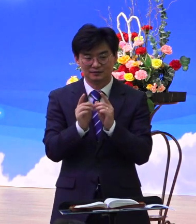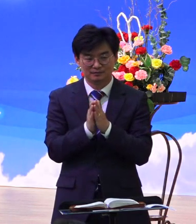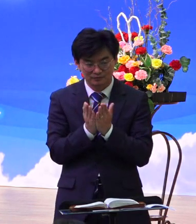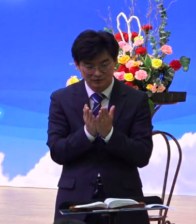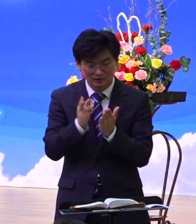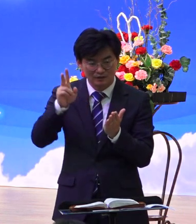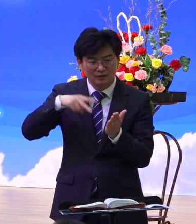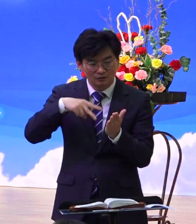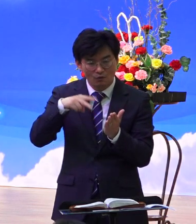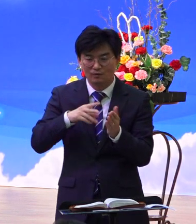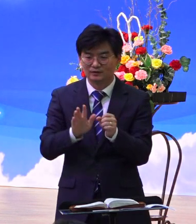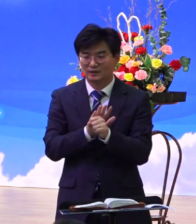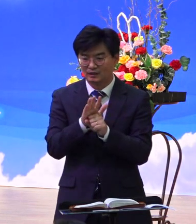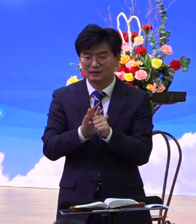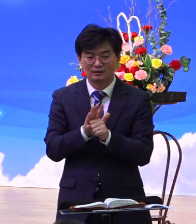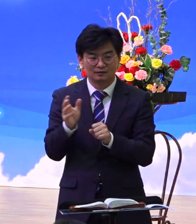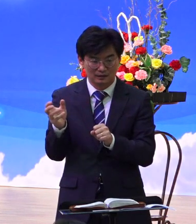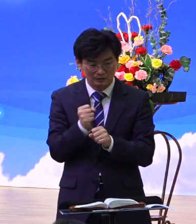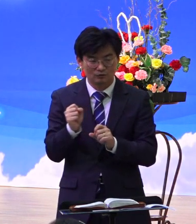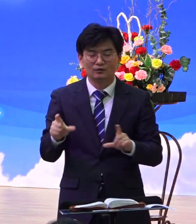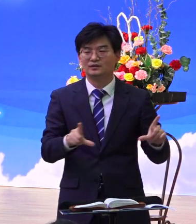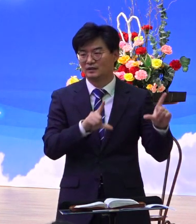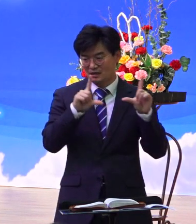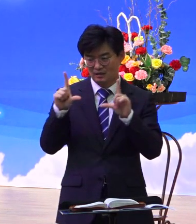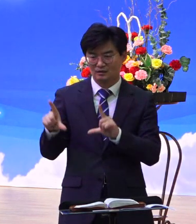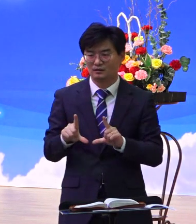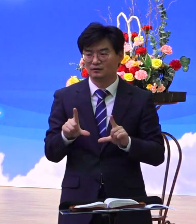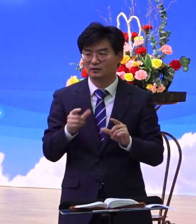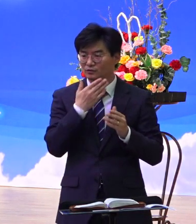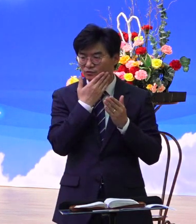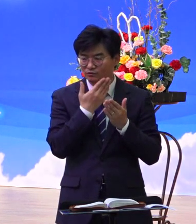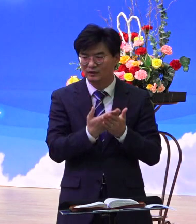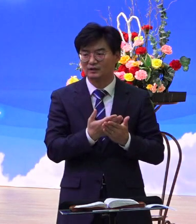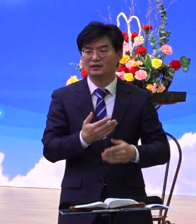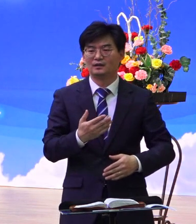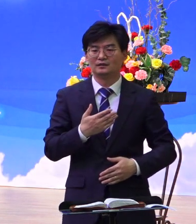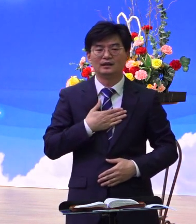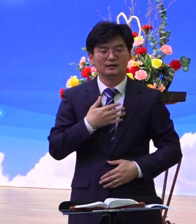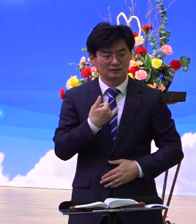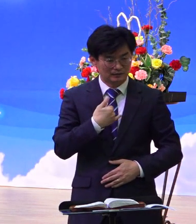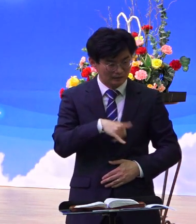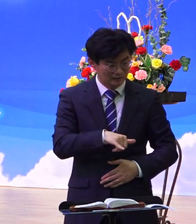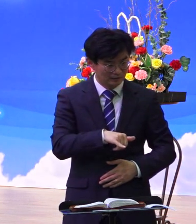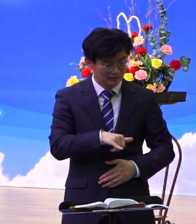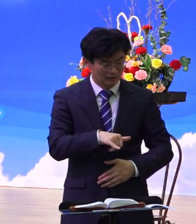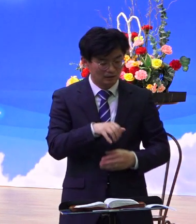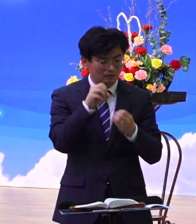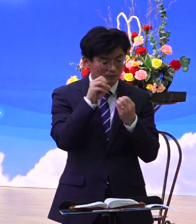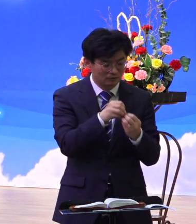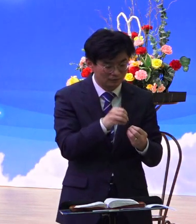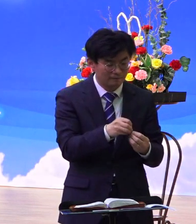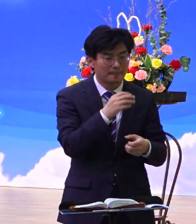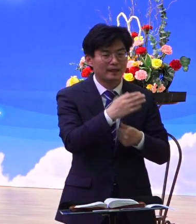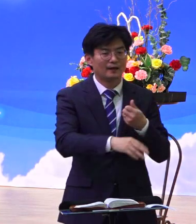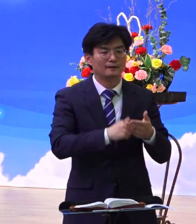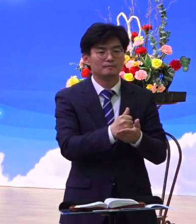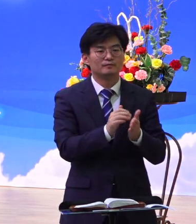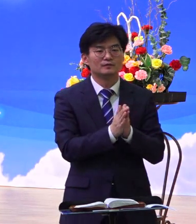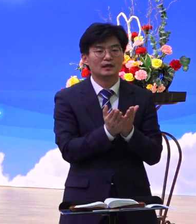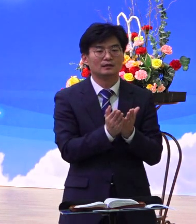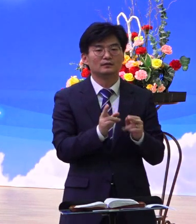말씀을 묵상하고 그 말씀으로 사셔야 합니다. 그리고 자녀들에게 성경을 물려주십시오. 성경의